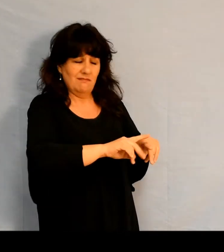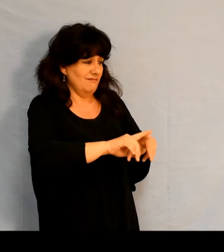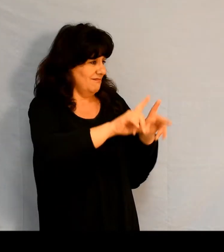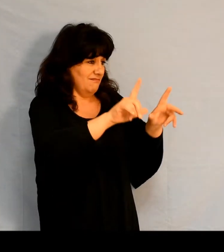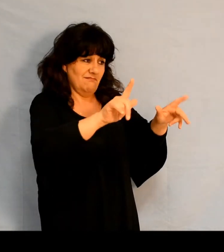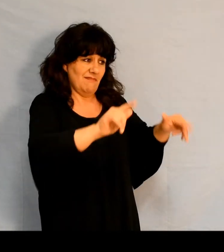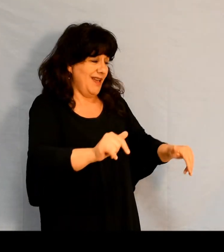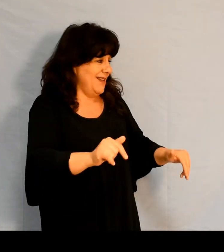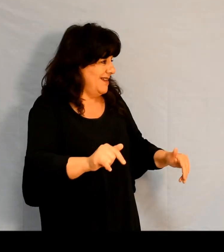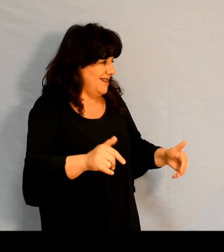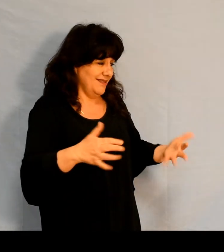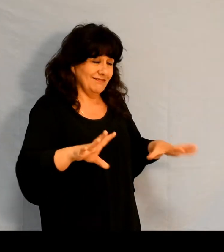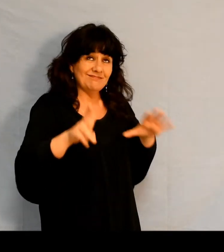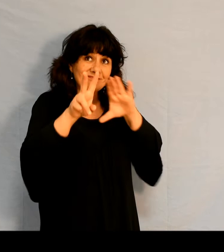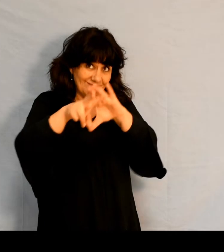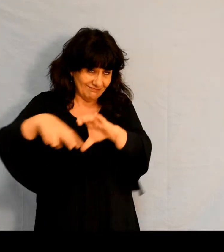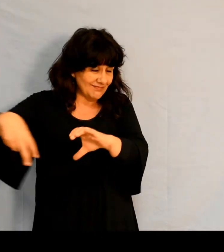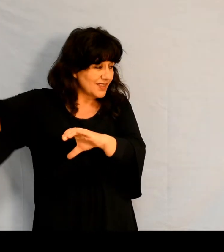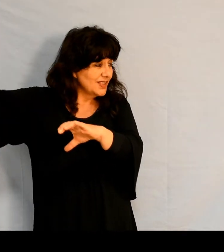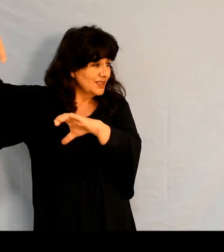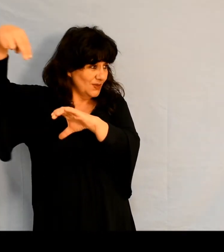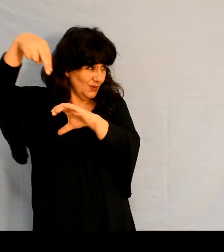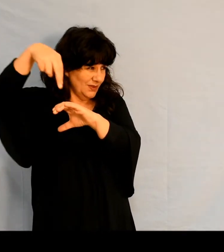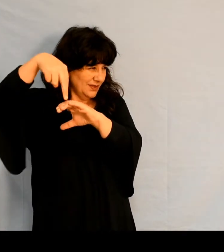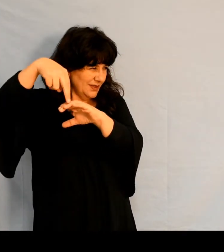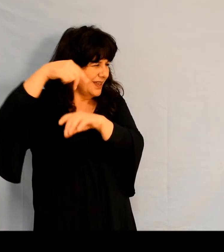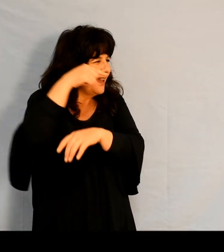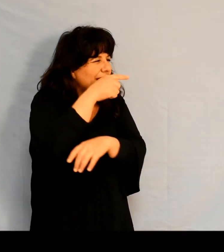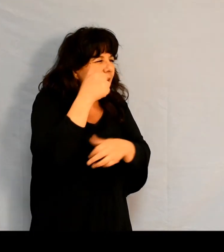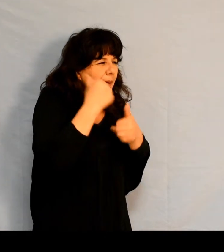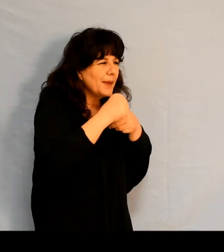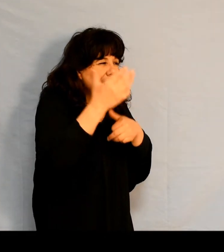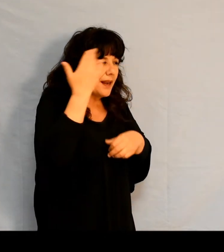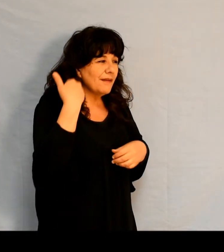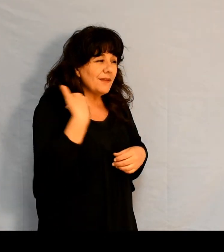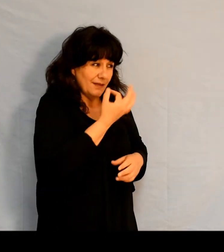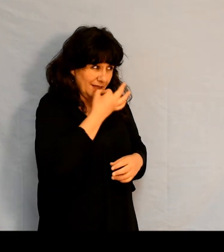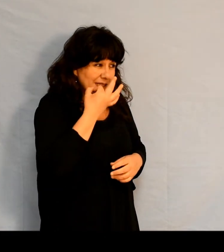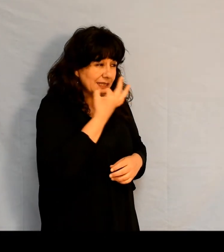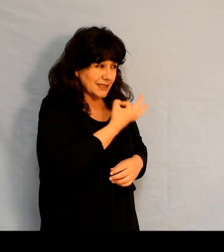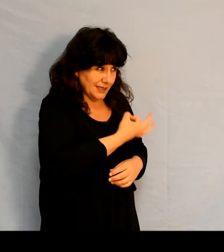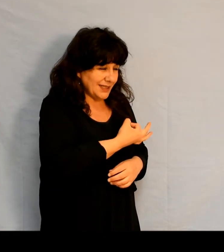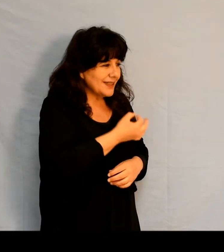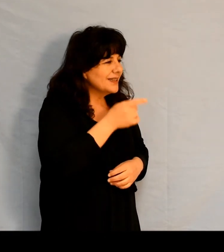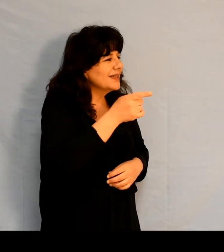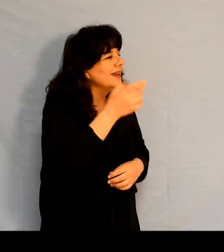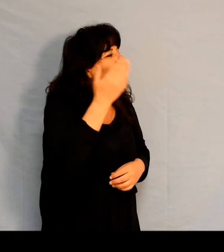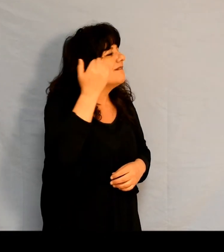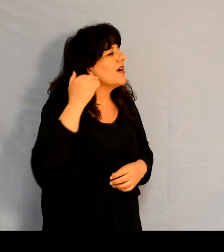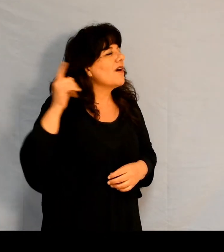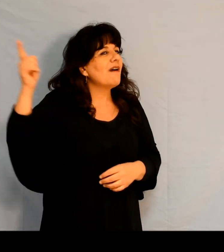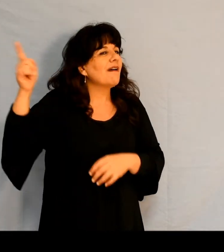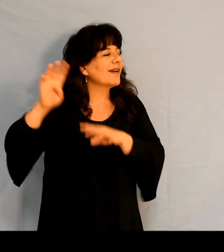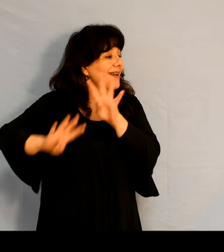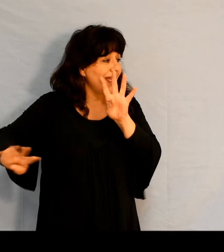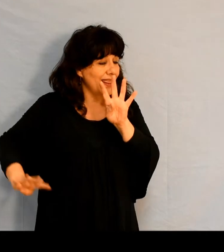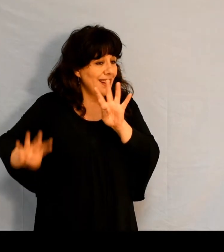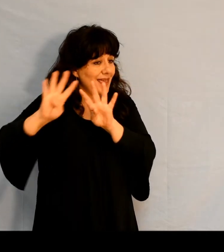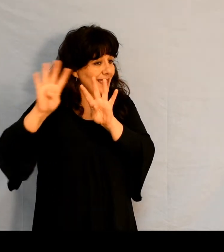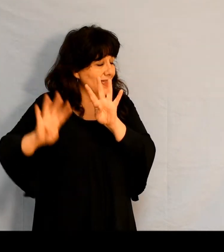est ressuscité. Rappelez-vous ce qu'il vous a dit quand il était en Galilée.